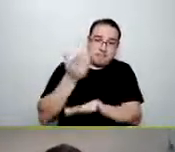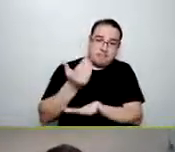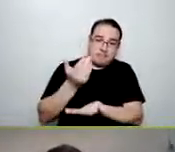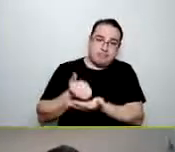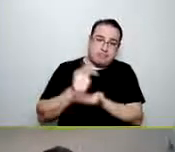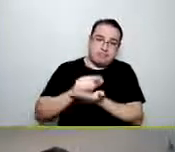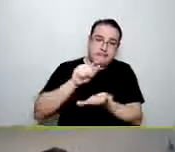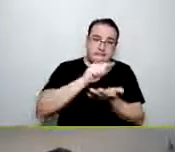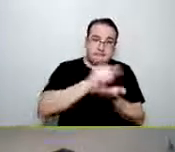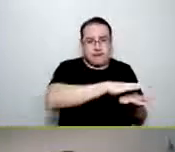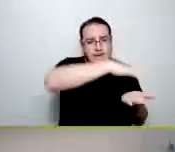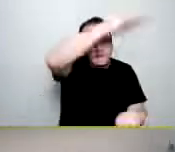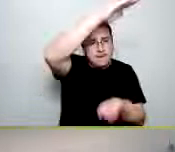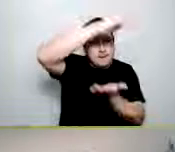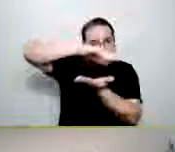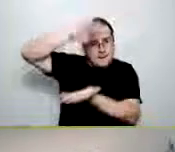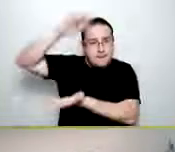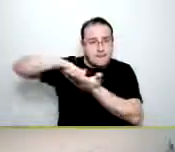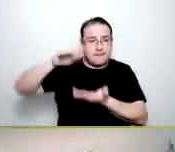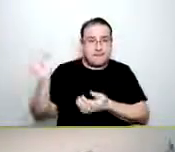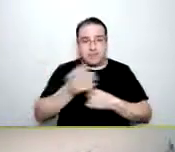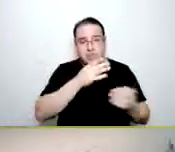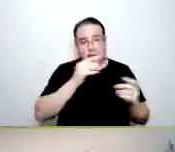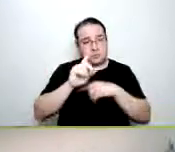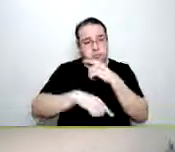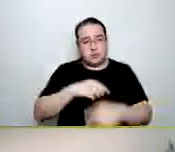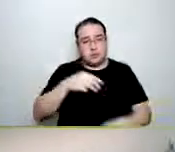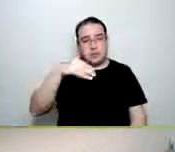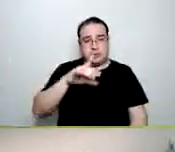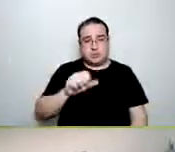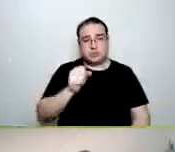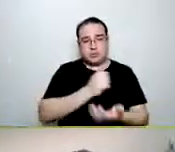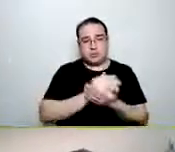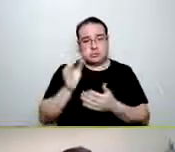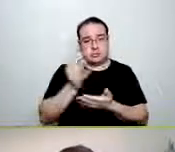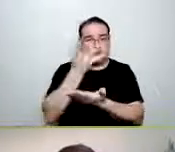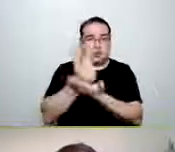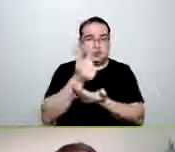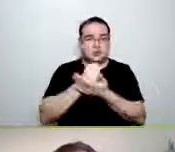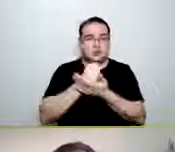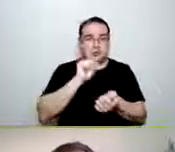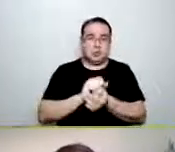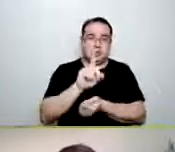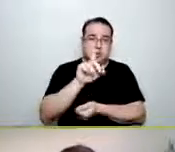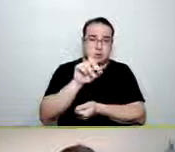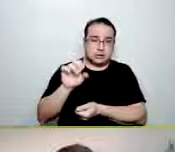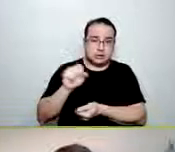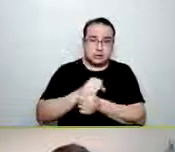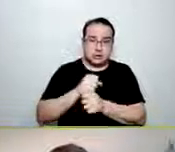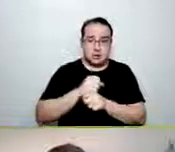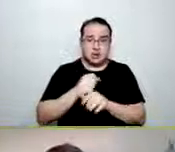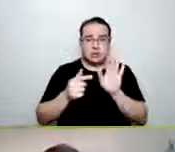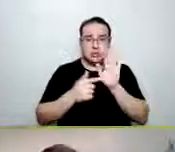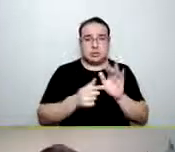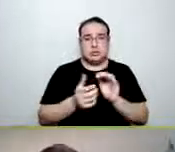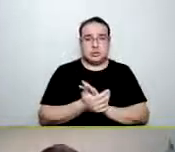Mas com o evento de outras mídias, começamos a fazer gravações, né? 100 anos atrás, 80 anos